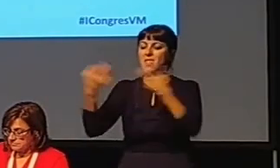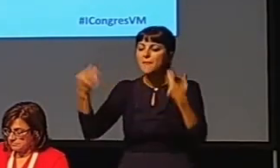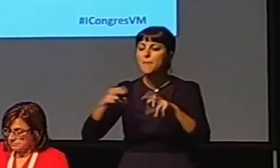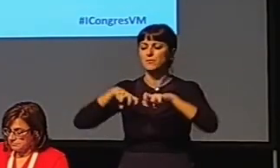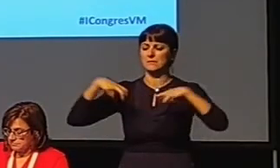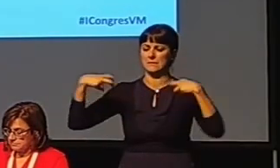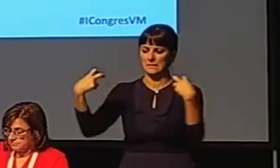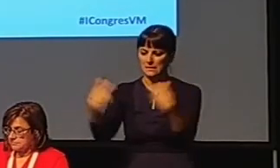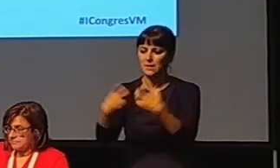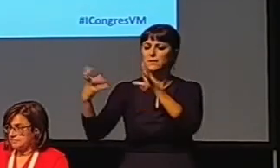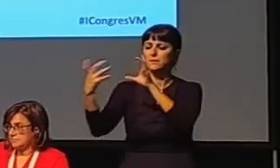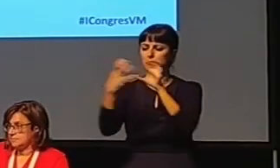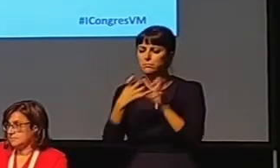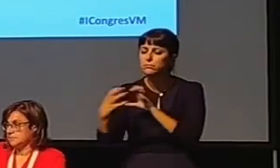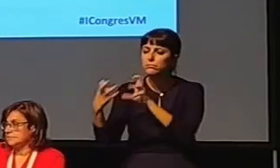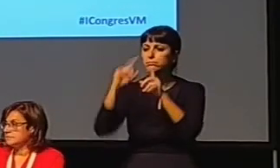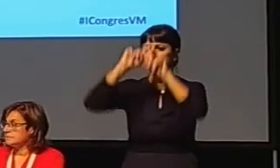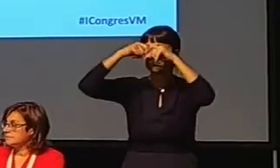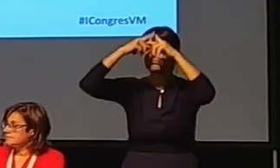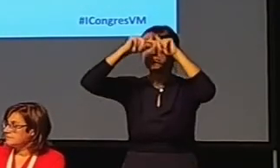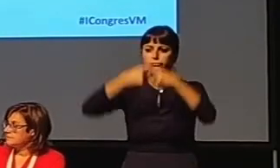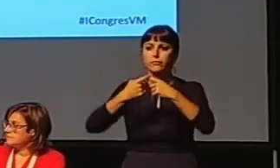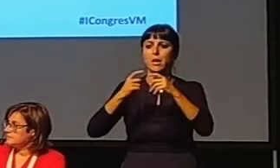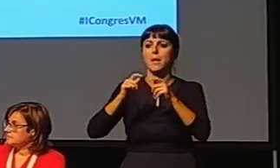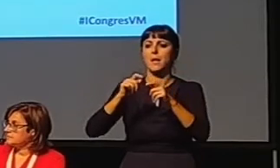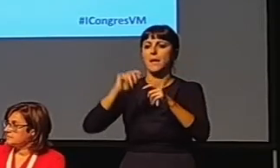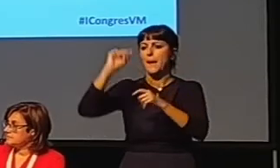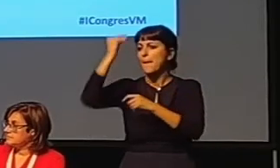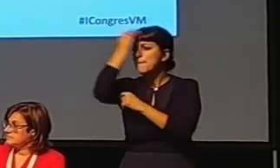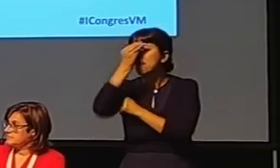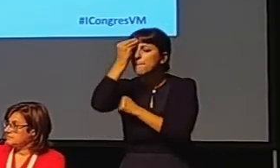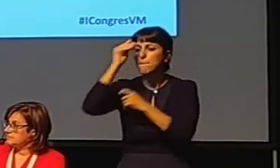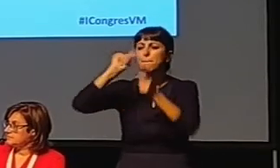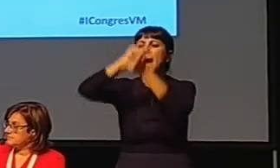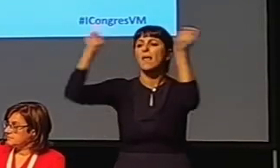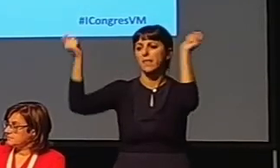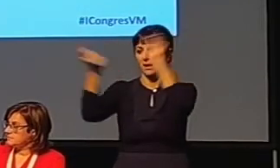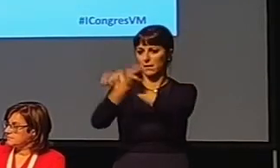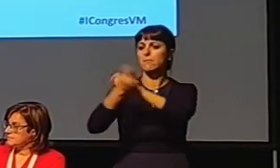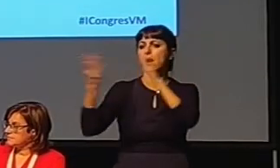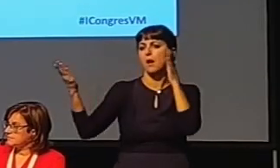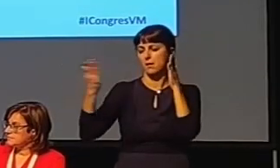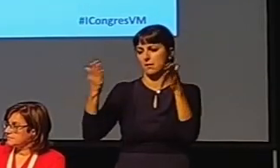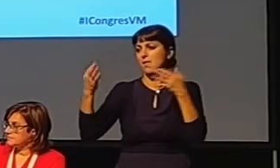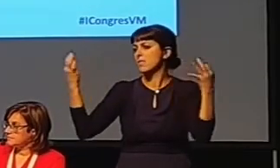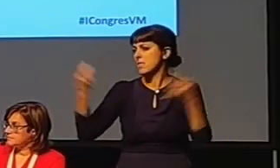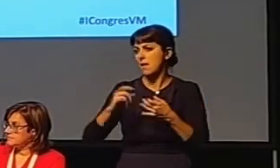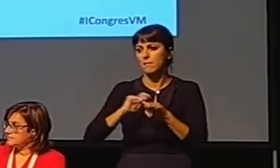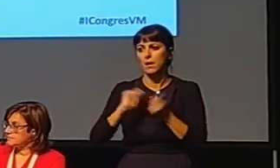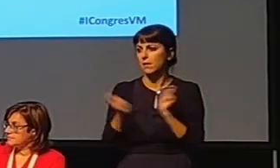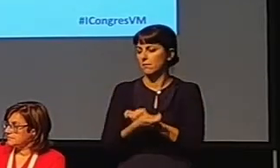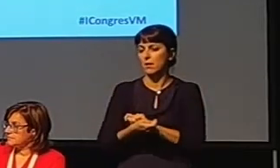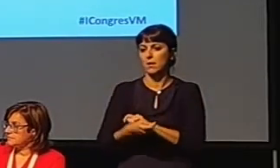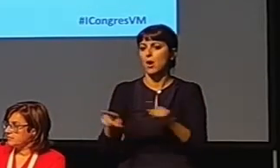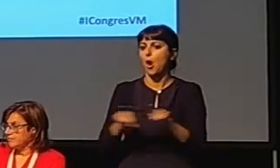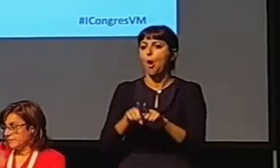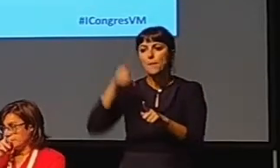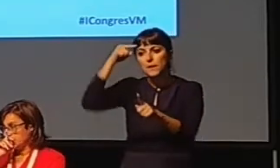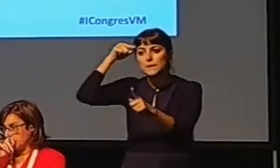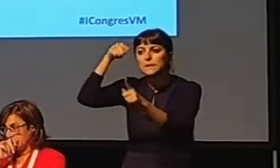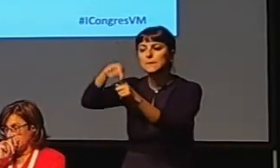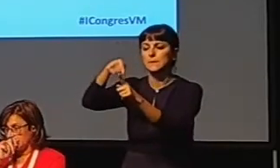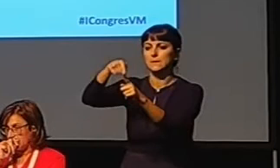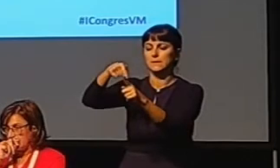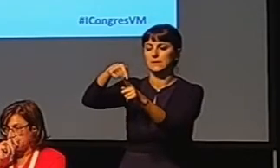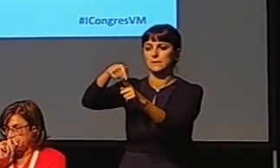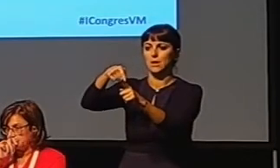repensem sobre quin és el paradigma, i el paradigma ha de canviar. El centre no pot ser la denúncia i l'emergència, han de ser